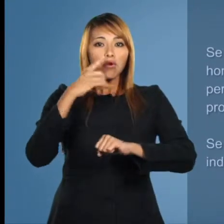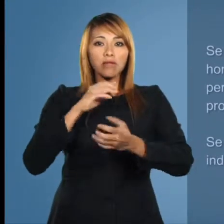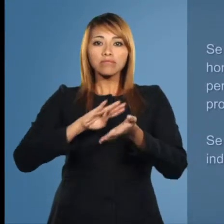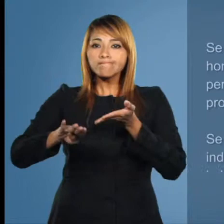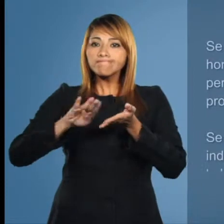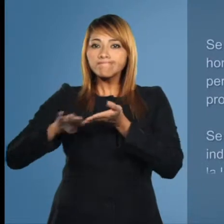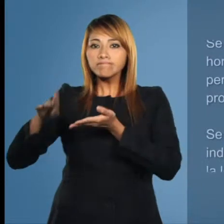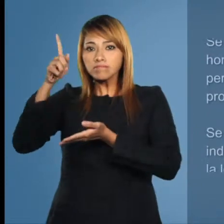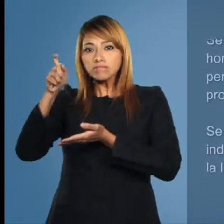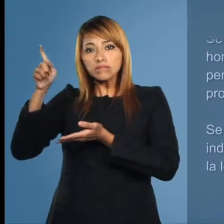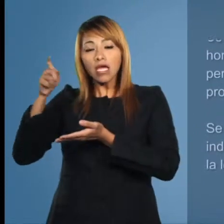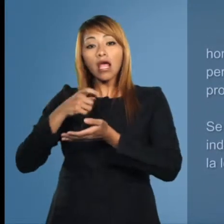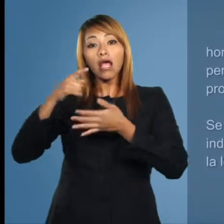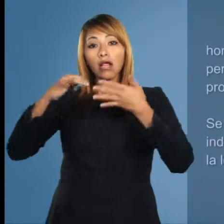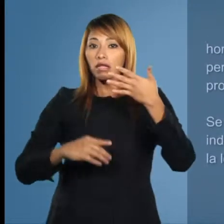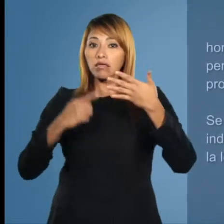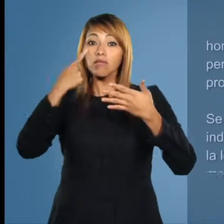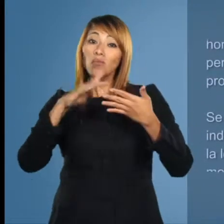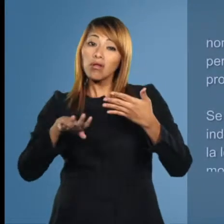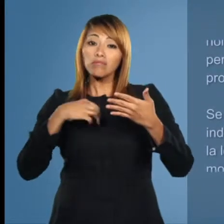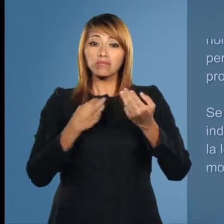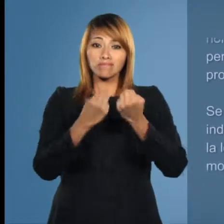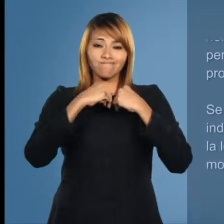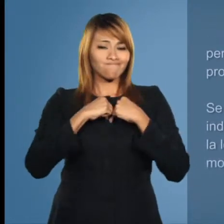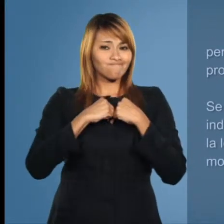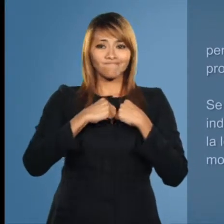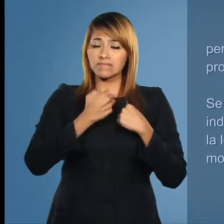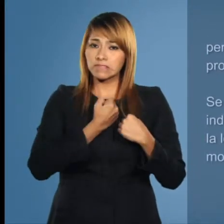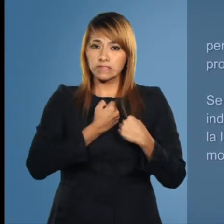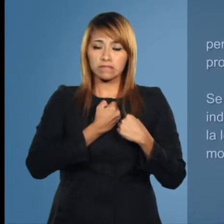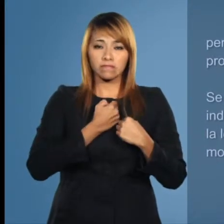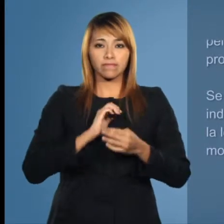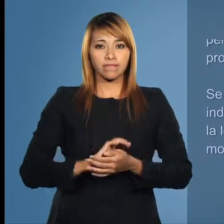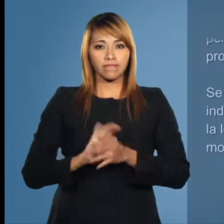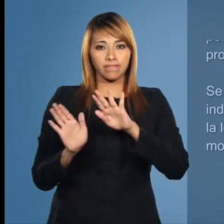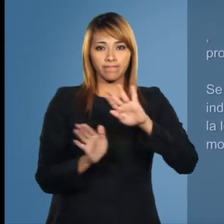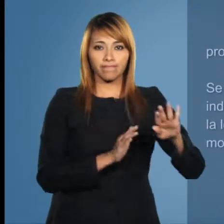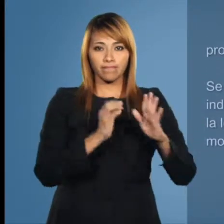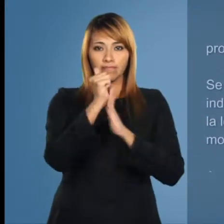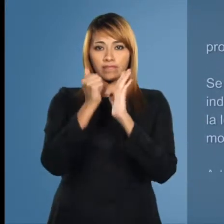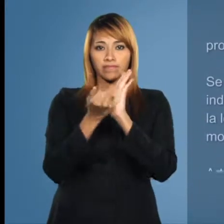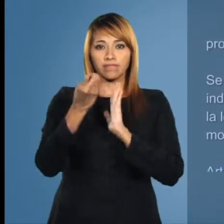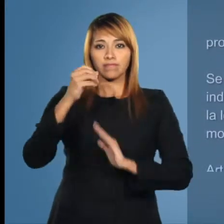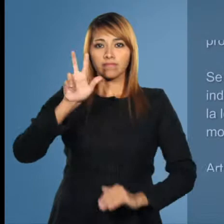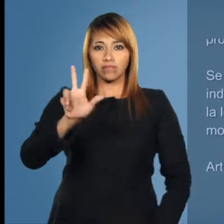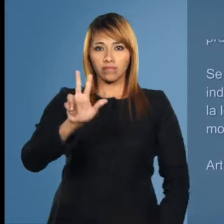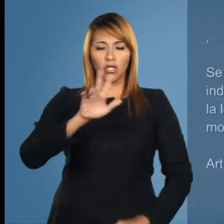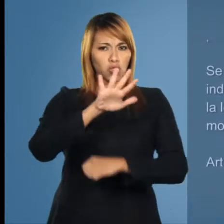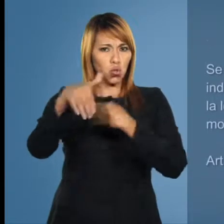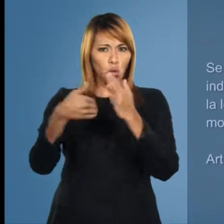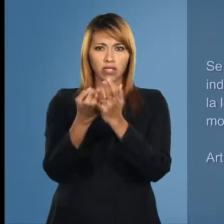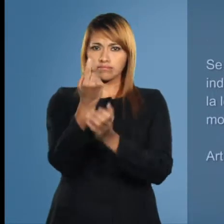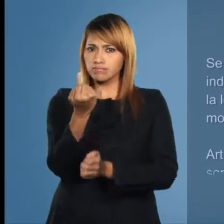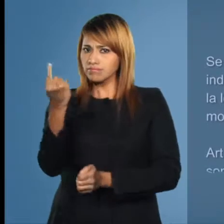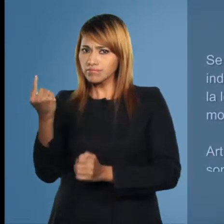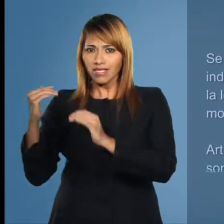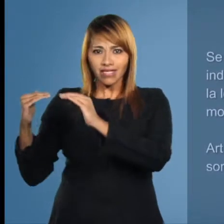la ley por daños de carácter moral. Artículo 3. Todas las personas son iguales ante la